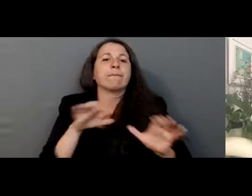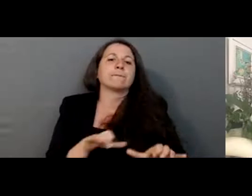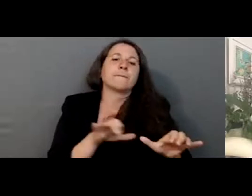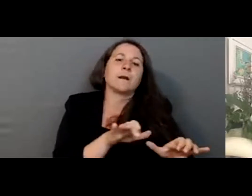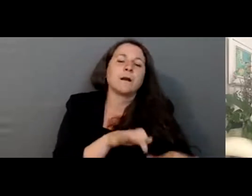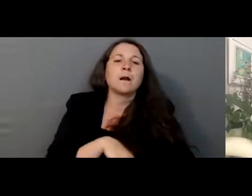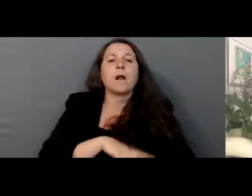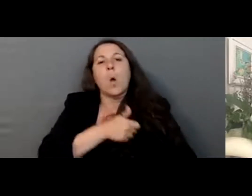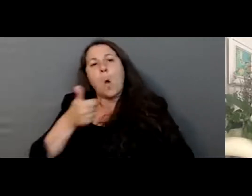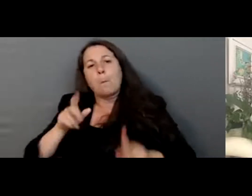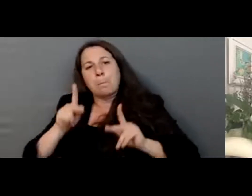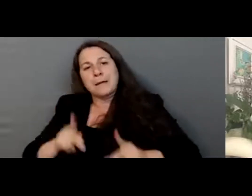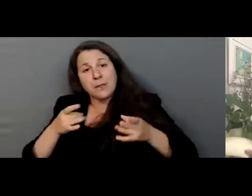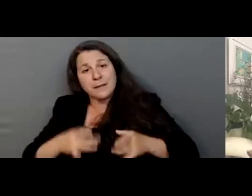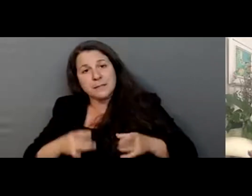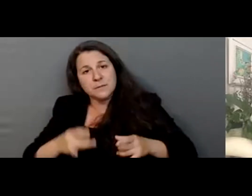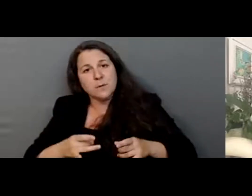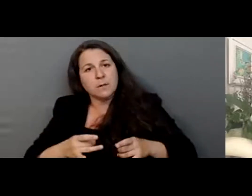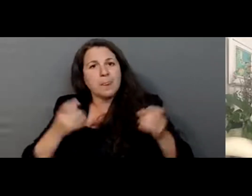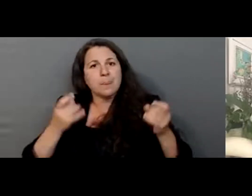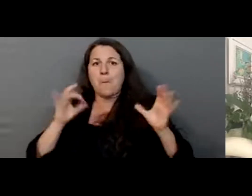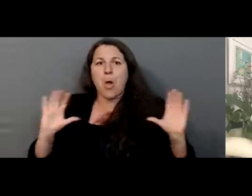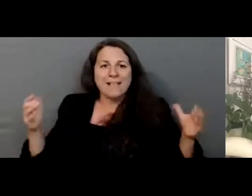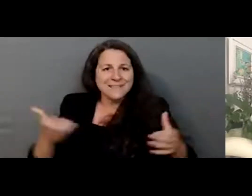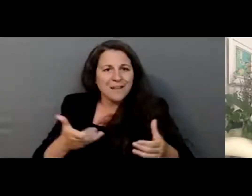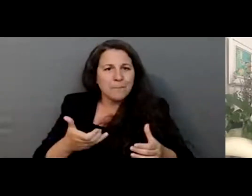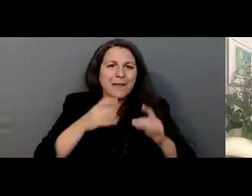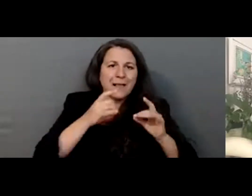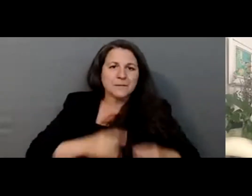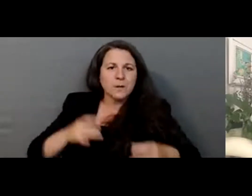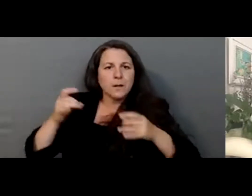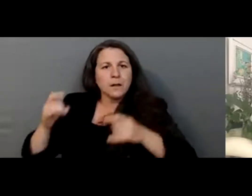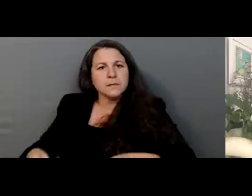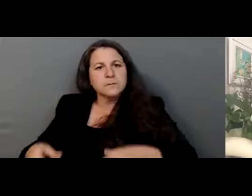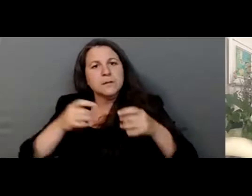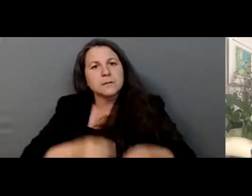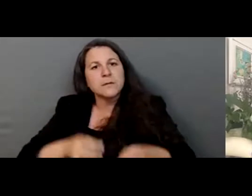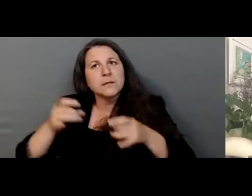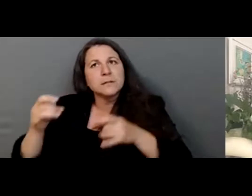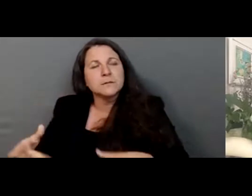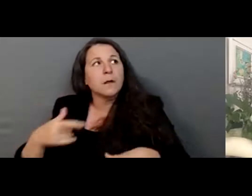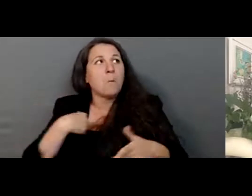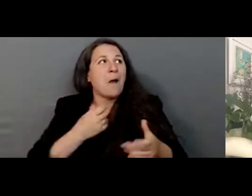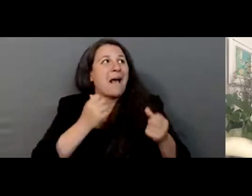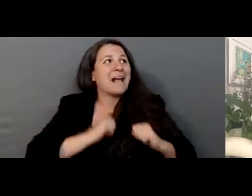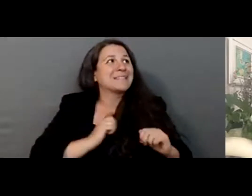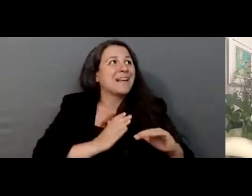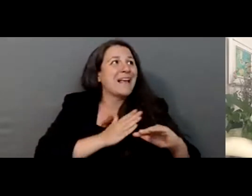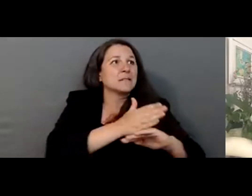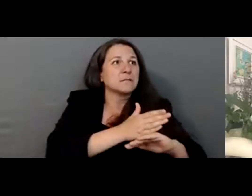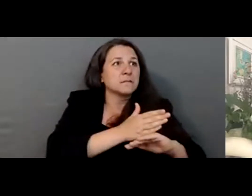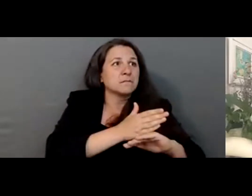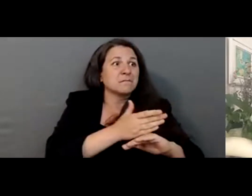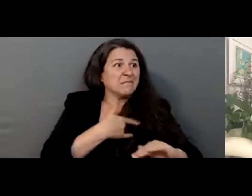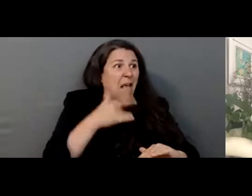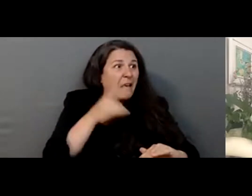pleinement à cet endroit-là, avoir accès à des choses qu'on pense qui sont nécessaires et que d'autres personnes ne se questionnent pas.